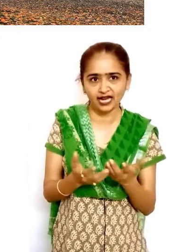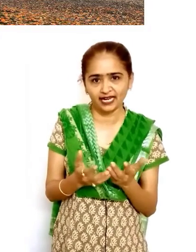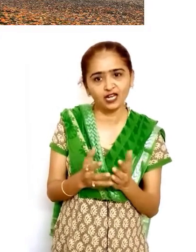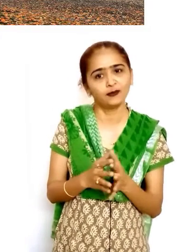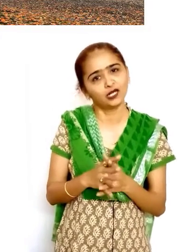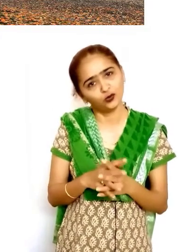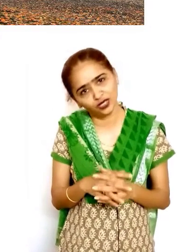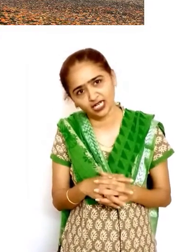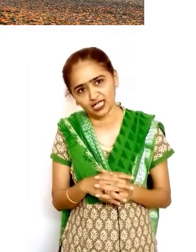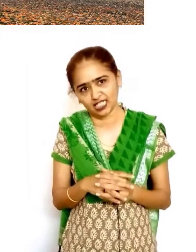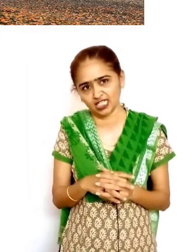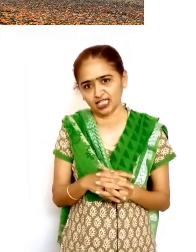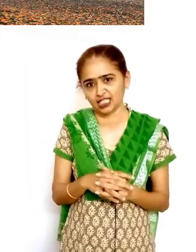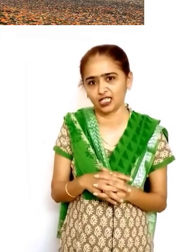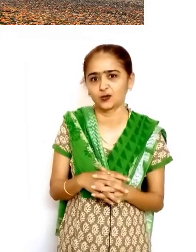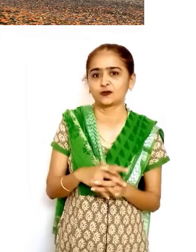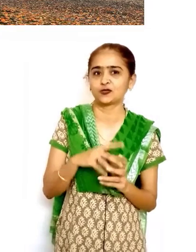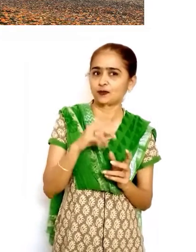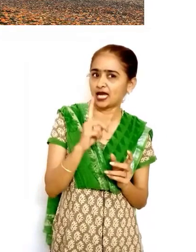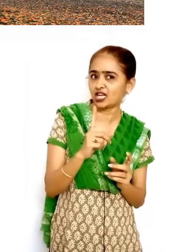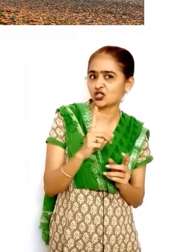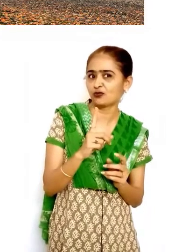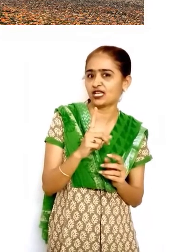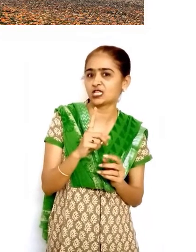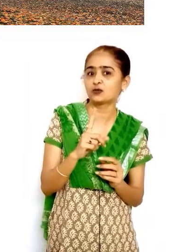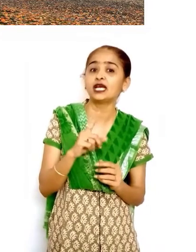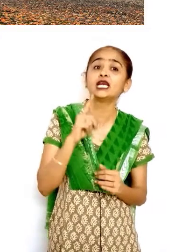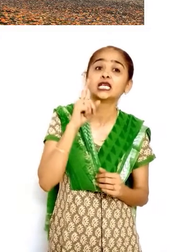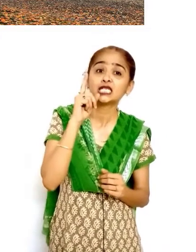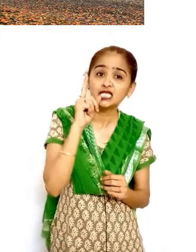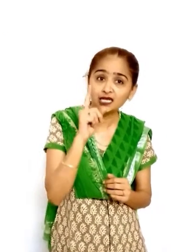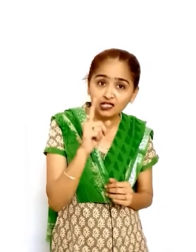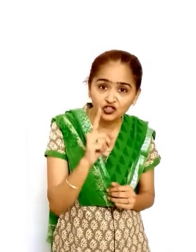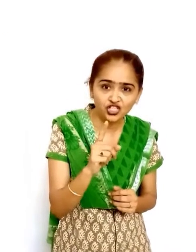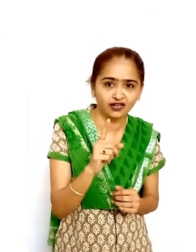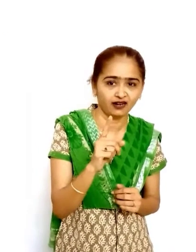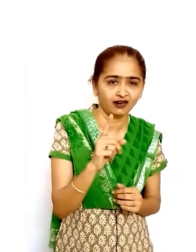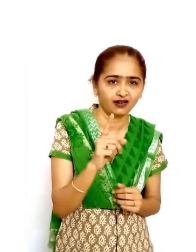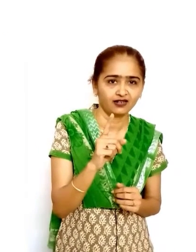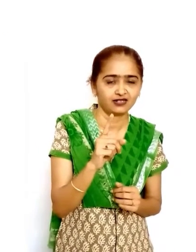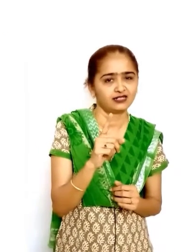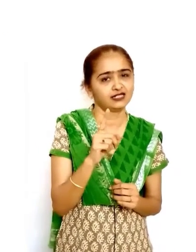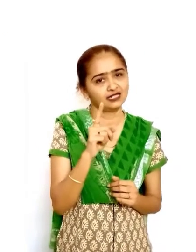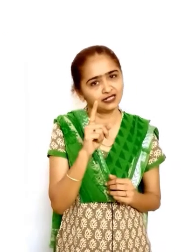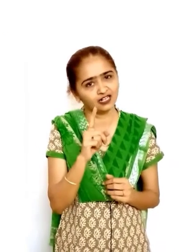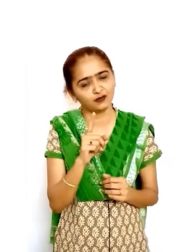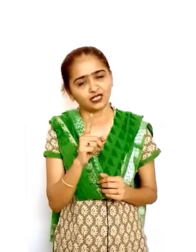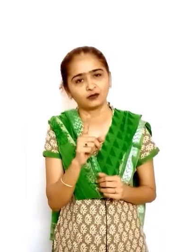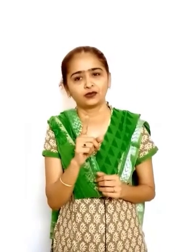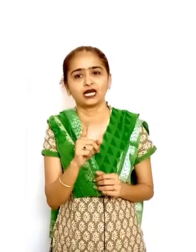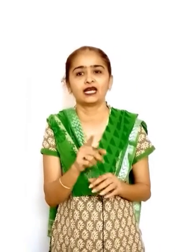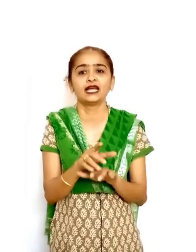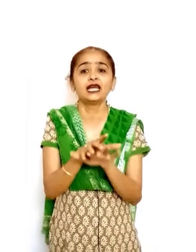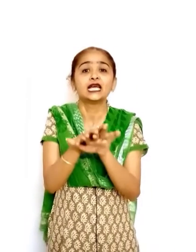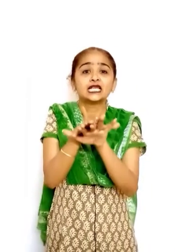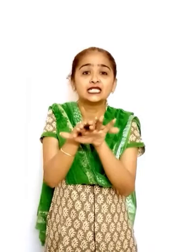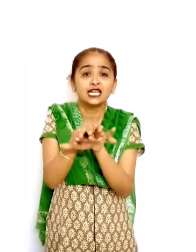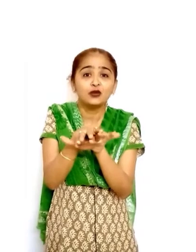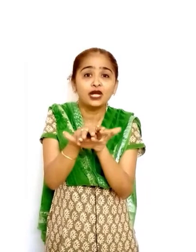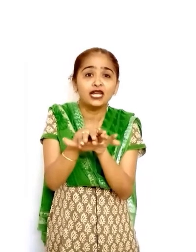हैं पहले उनके अर्थ जानते हैं। तो सबसे पहला शब्द है इसमें जलचर। जलचर का मतलब होता है जल में